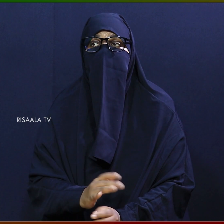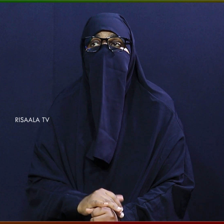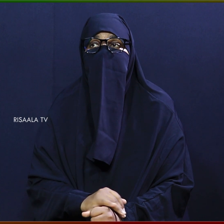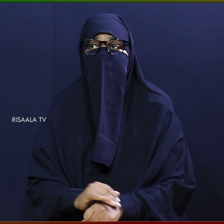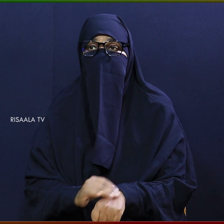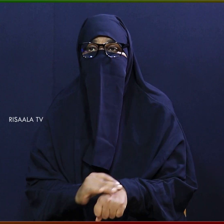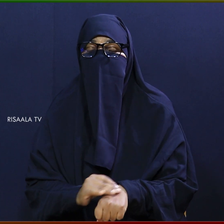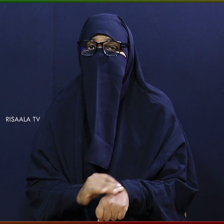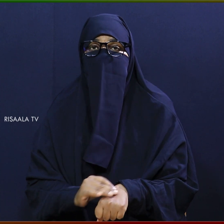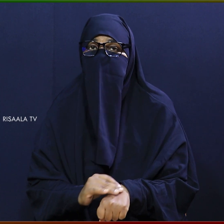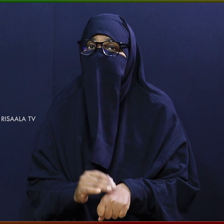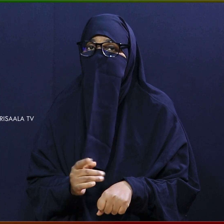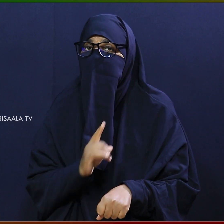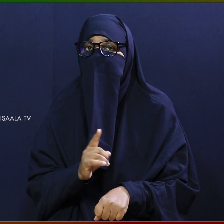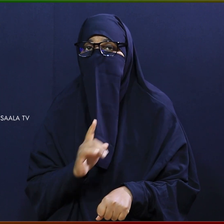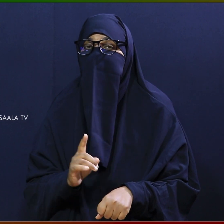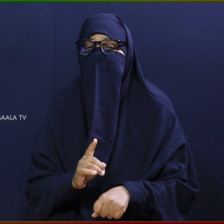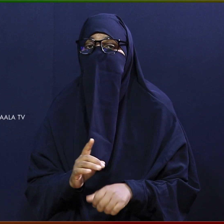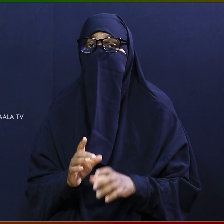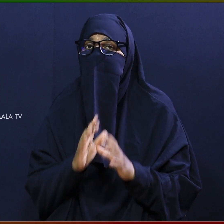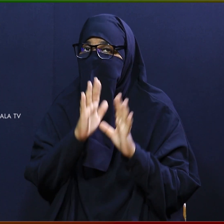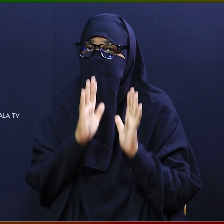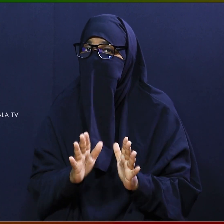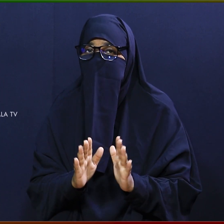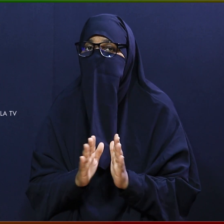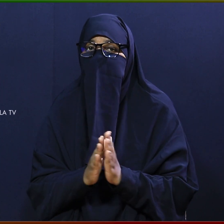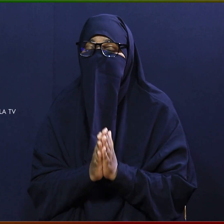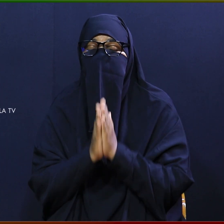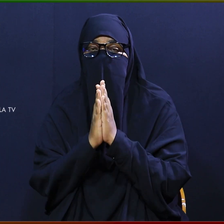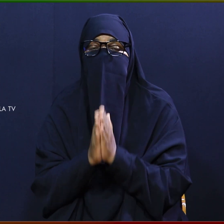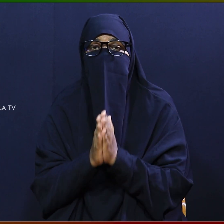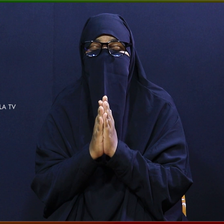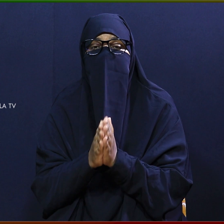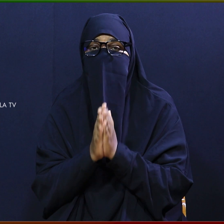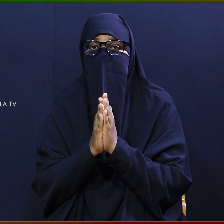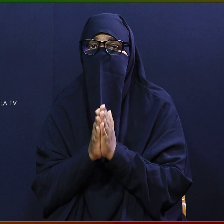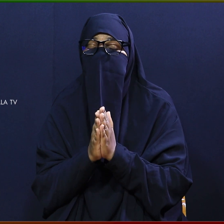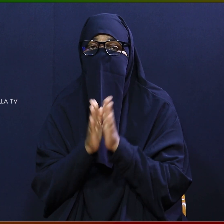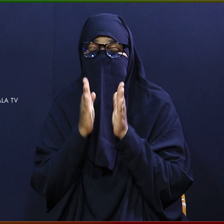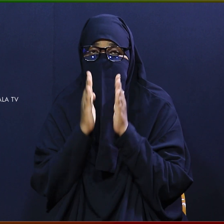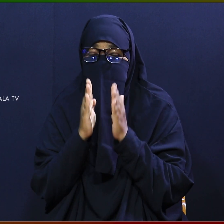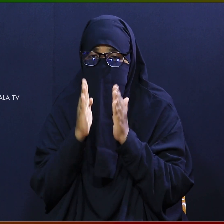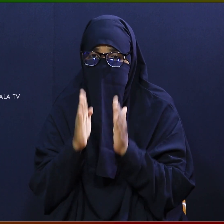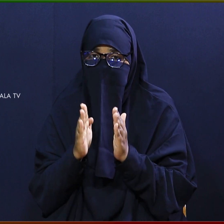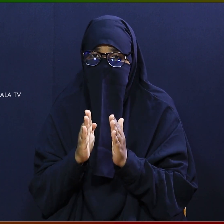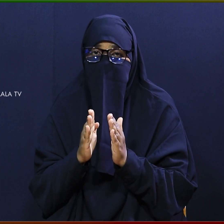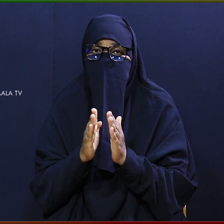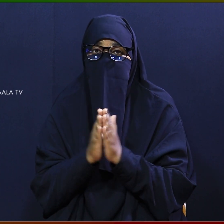walba mercury marsatid yacni dhibka ay leedahay yacni sharxaad uma baahna waa arin weyn oo riskigiisa iyo khatartiisa uu talana rabo haddii